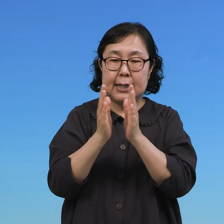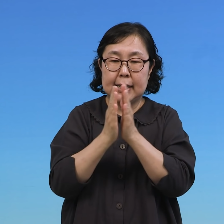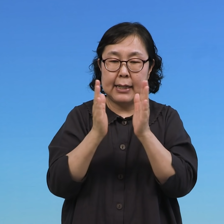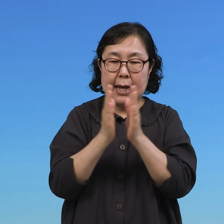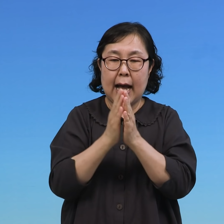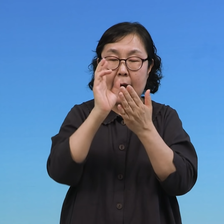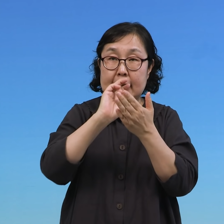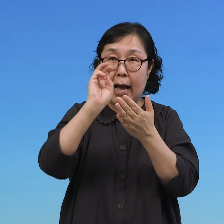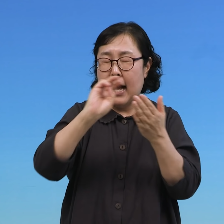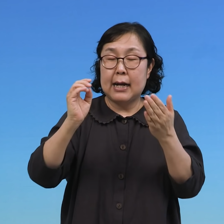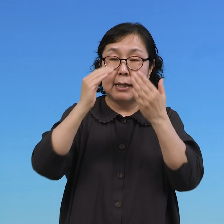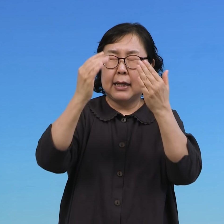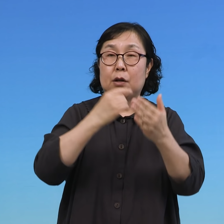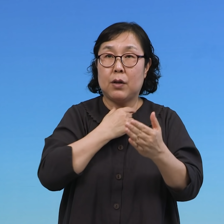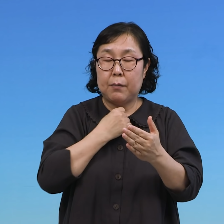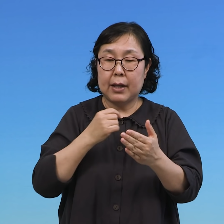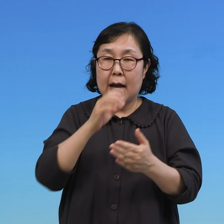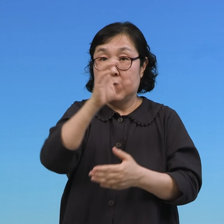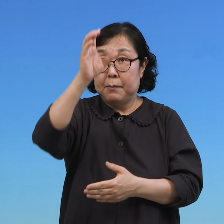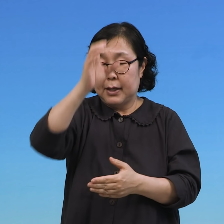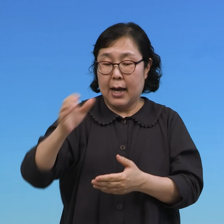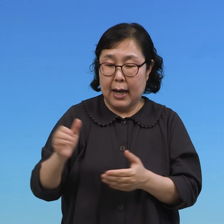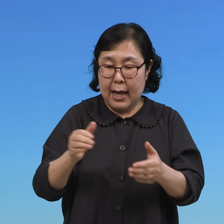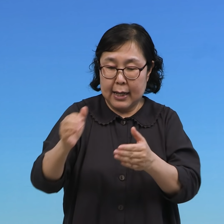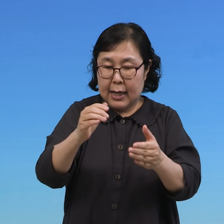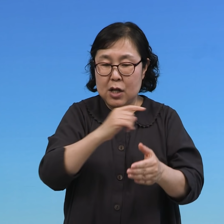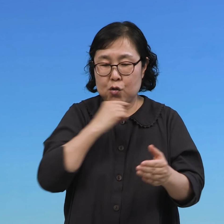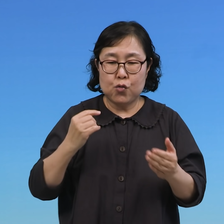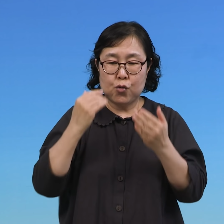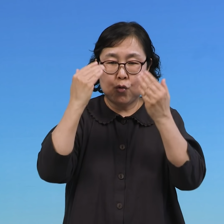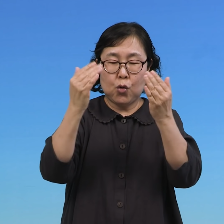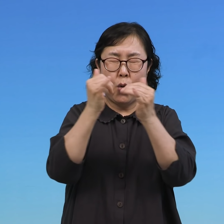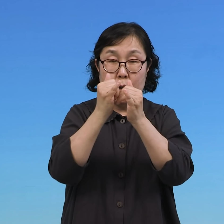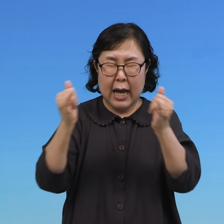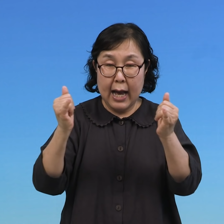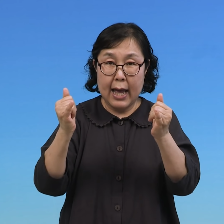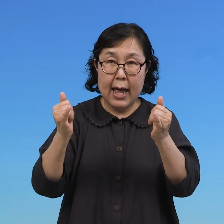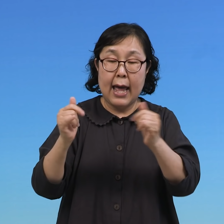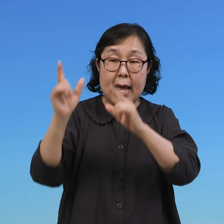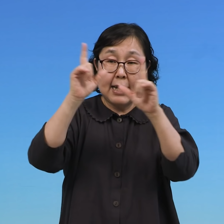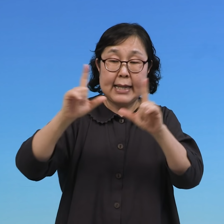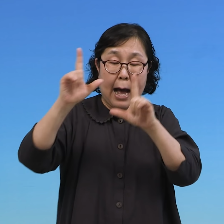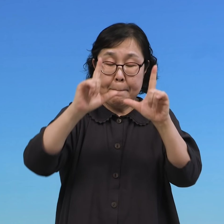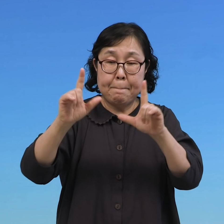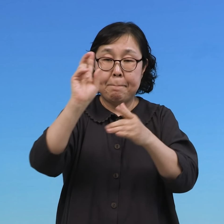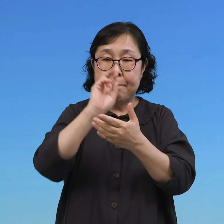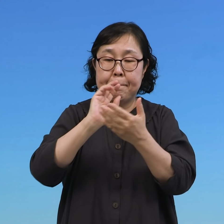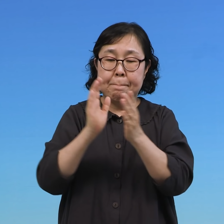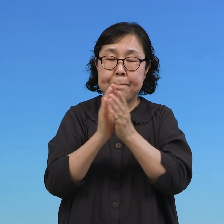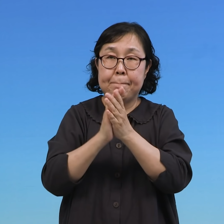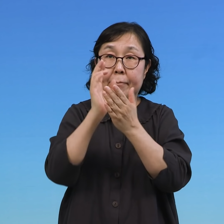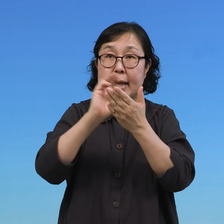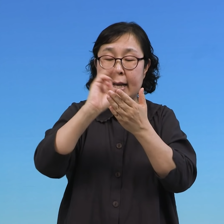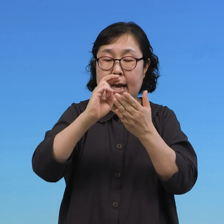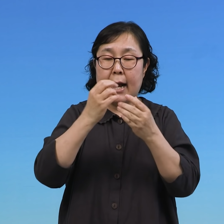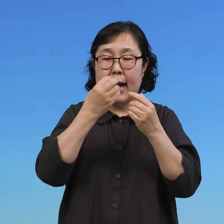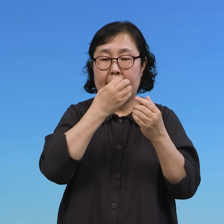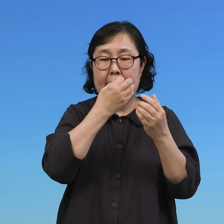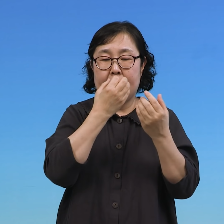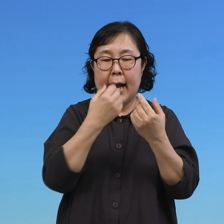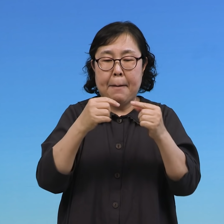찬양이에요. 제목이 십자가의 길, 순교자의 삶. 우리 찬양 같이 말씀을 기억하며 함께